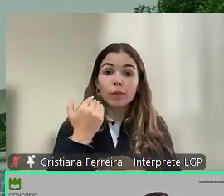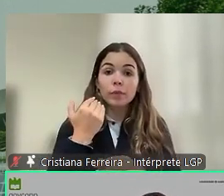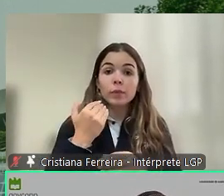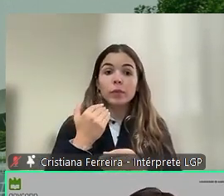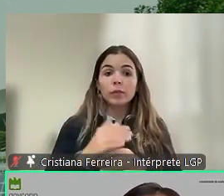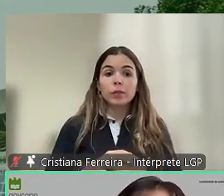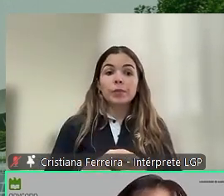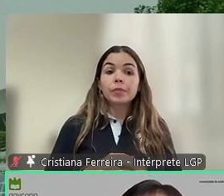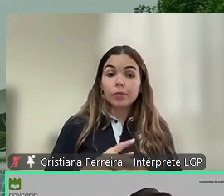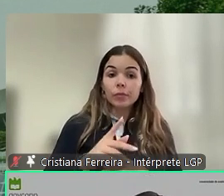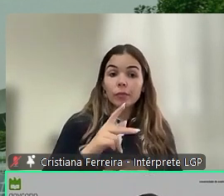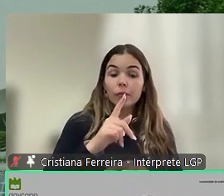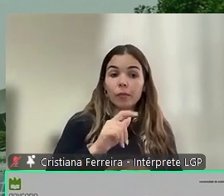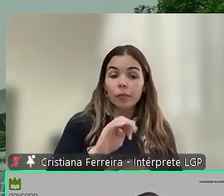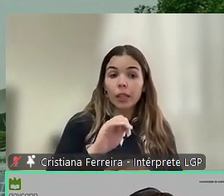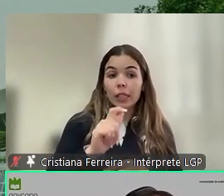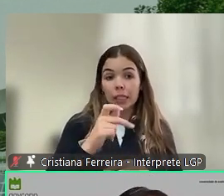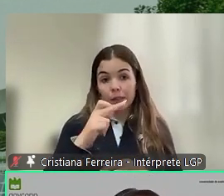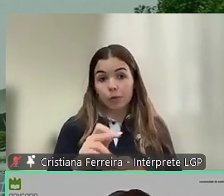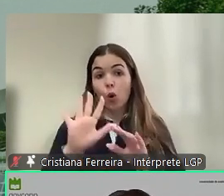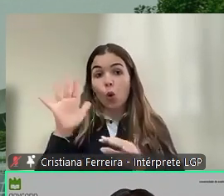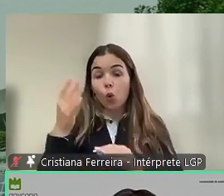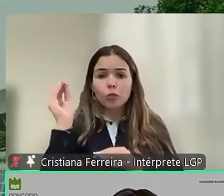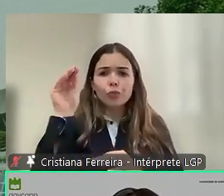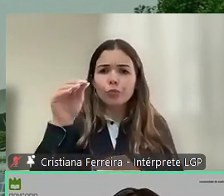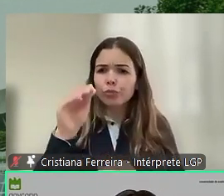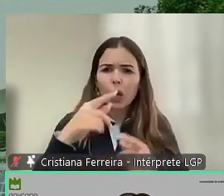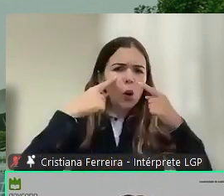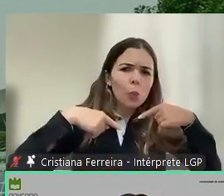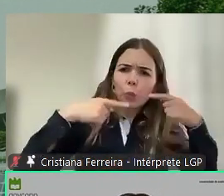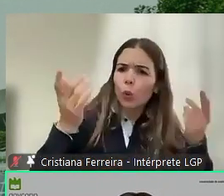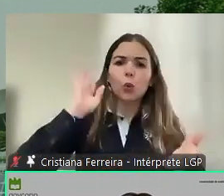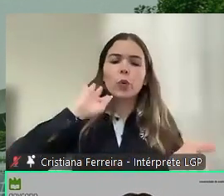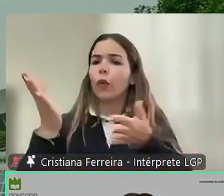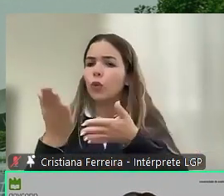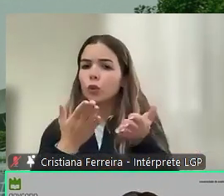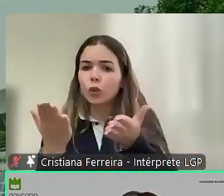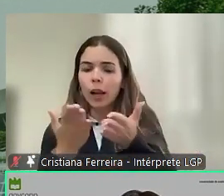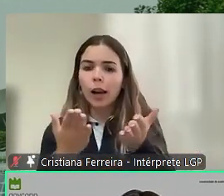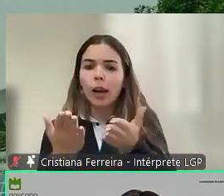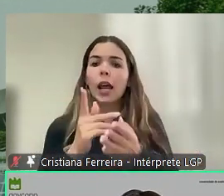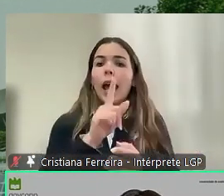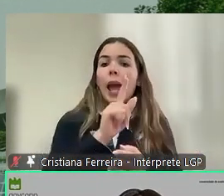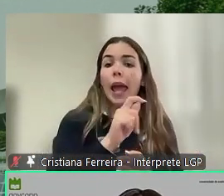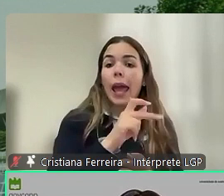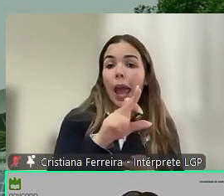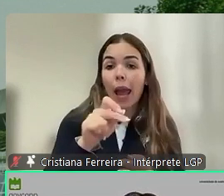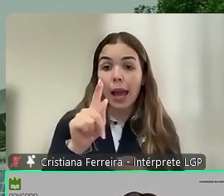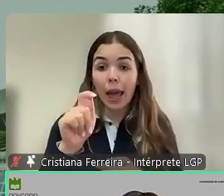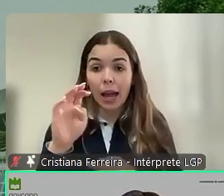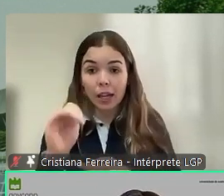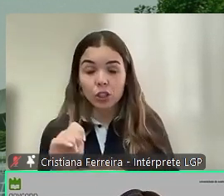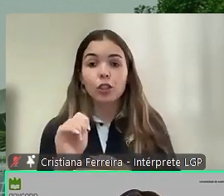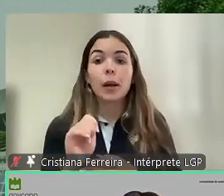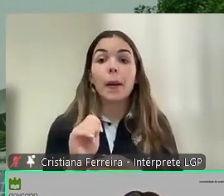deixar a mensagem que, quando chamados a participar, quer o público, quer os funcionários das ERAIs, permitem